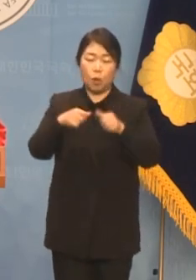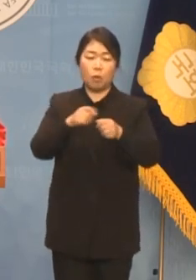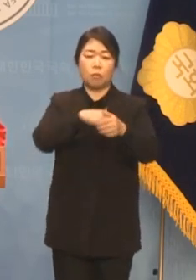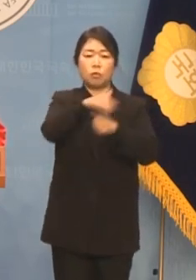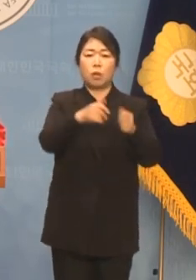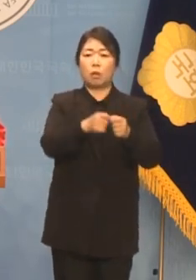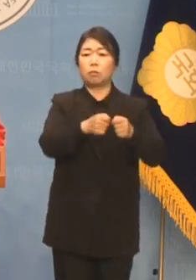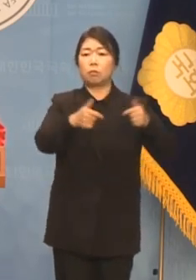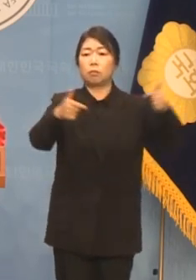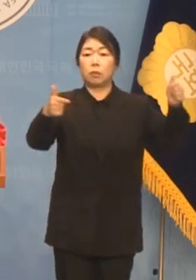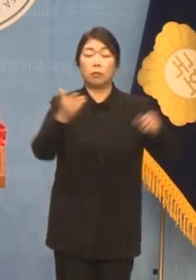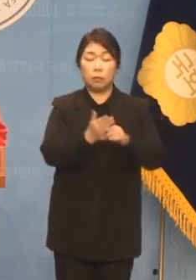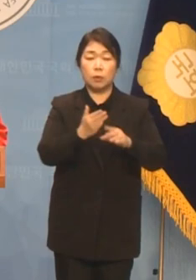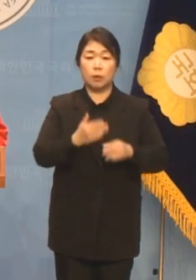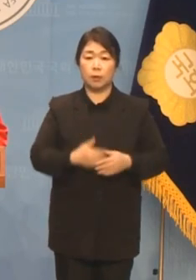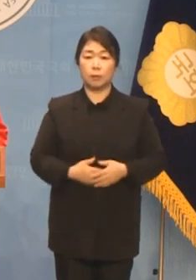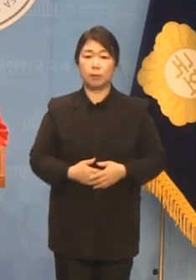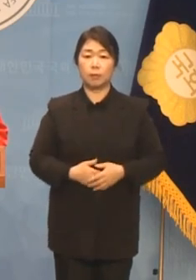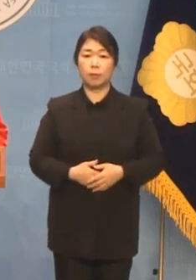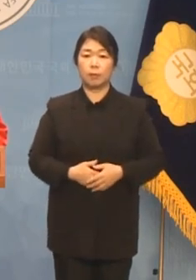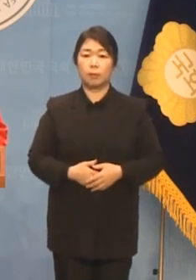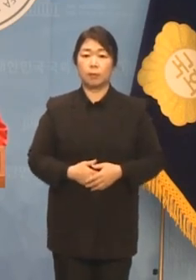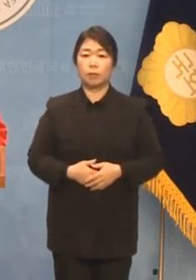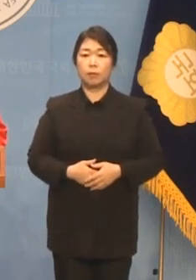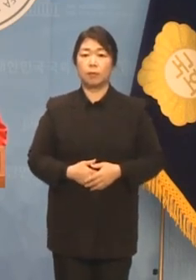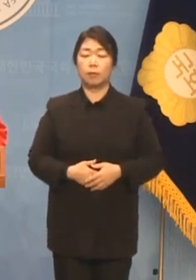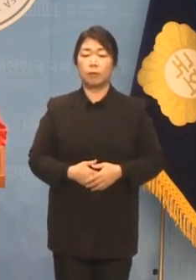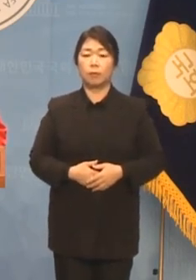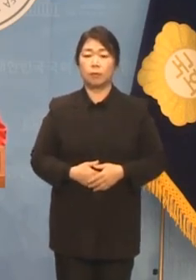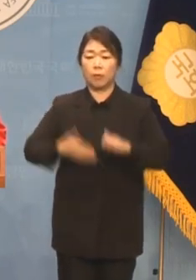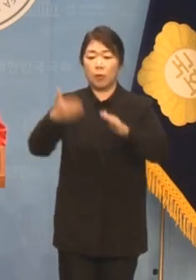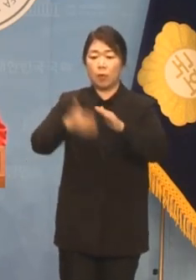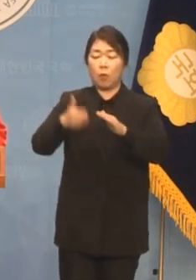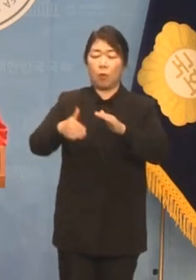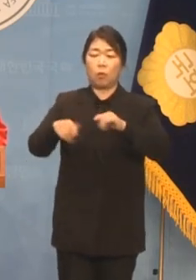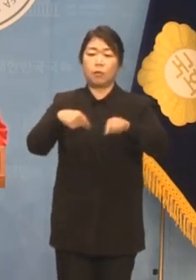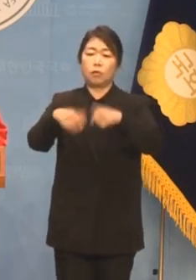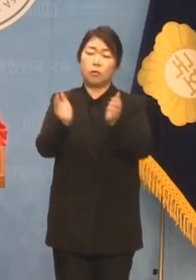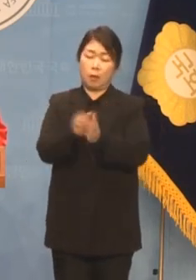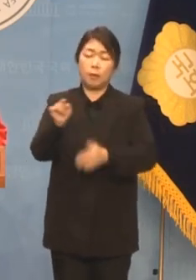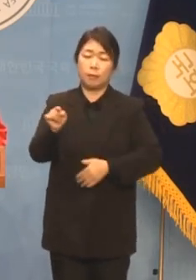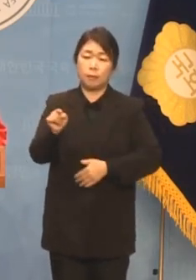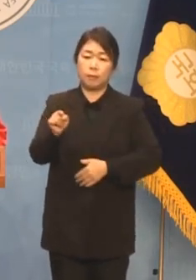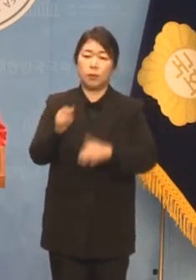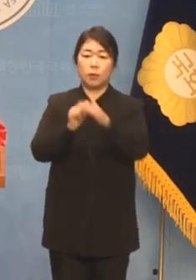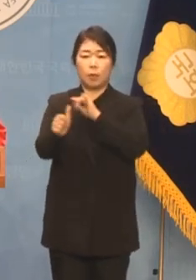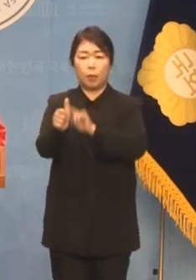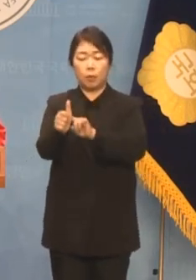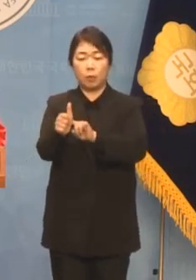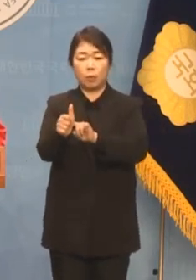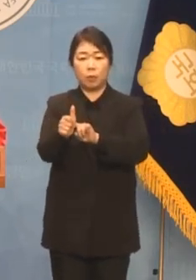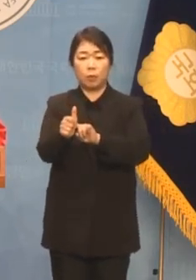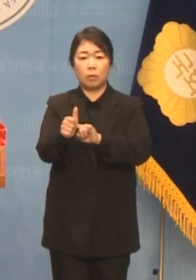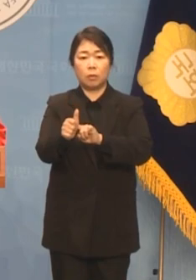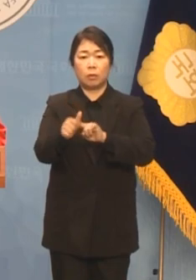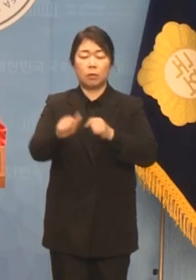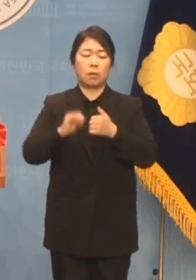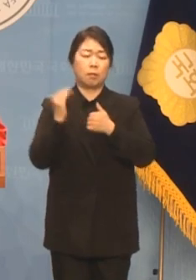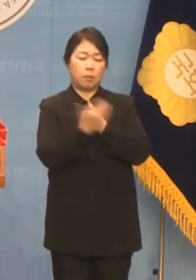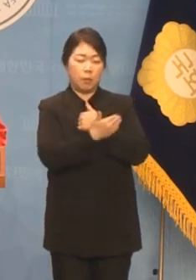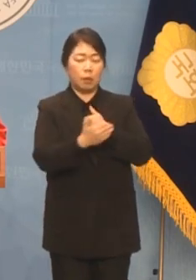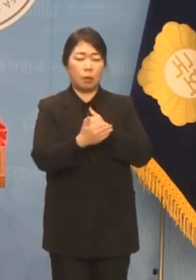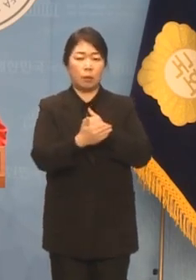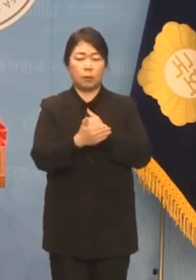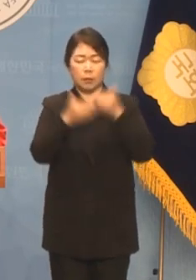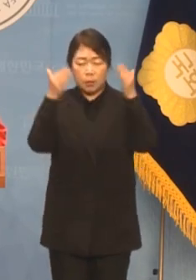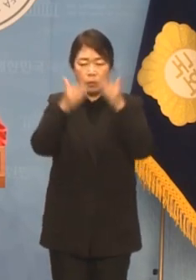형성되고 있습니다 공당이 대표라는 분위 방탄 국회 야욕에 눈이 멀어 정부에 대해